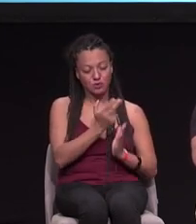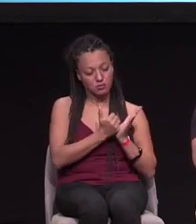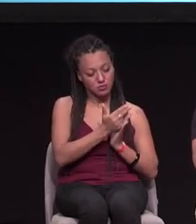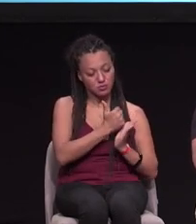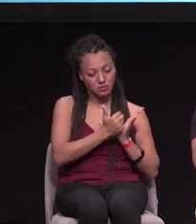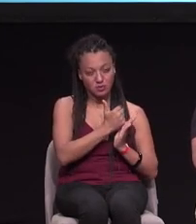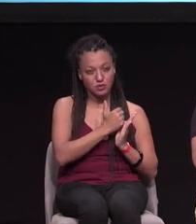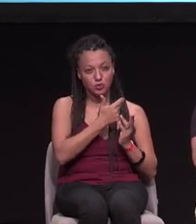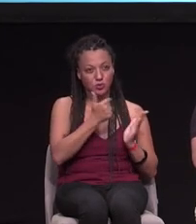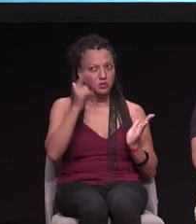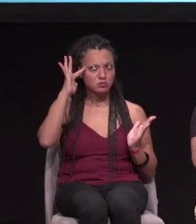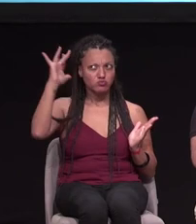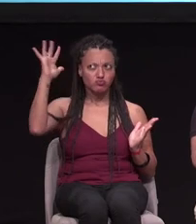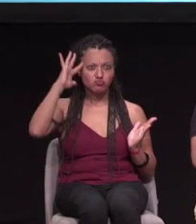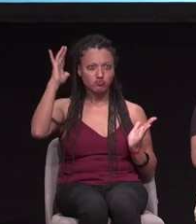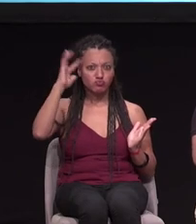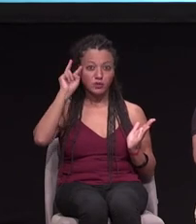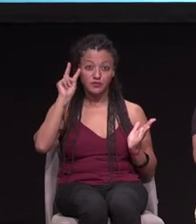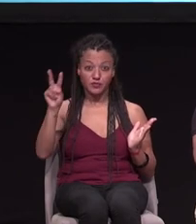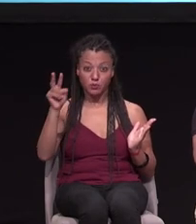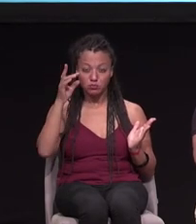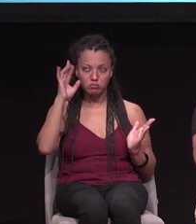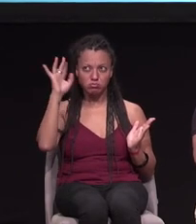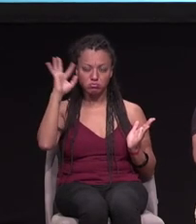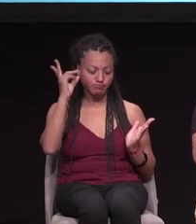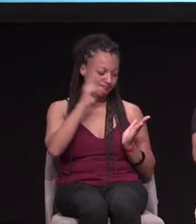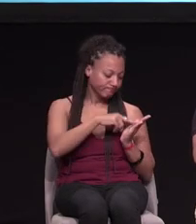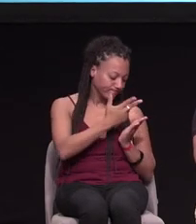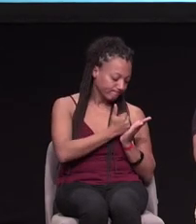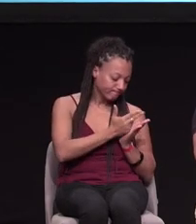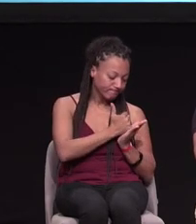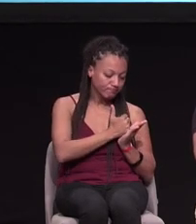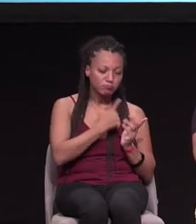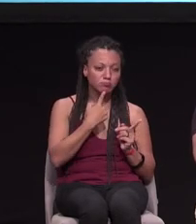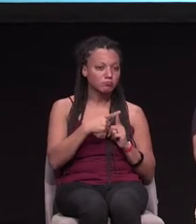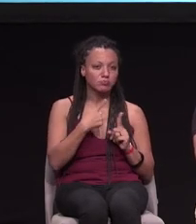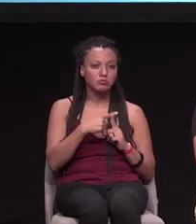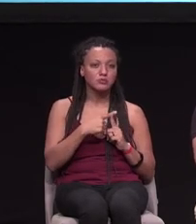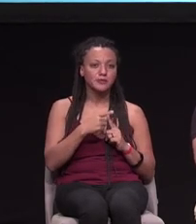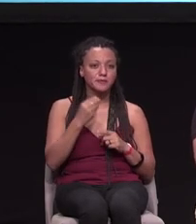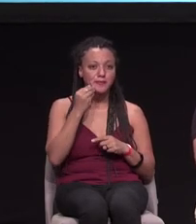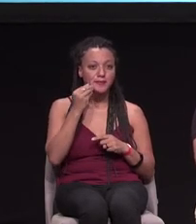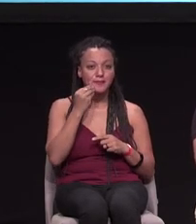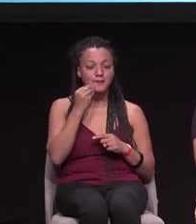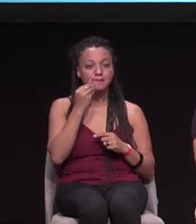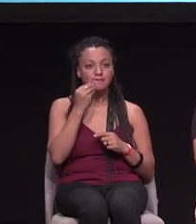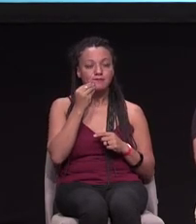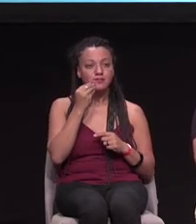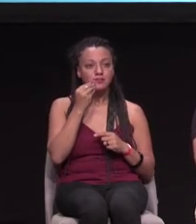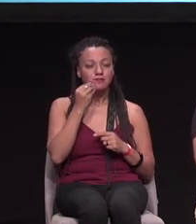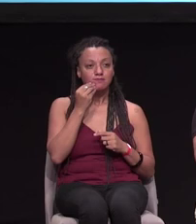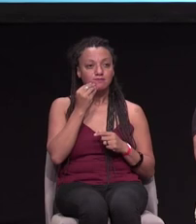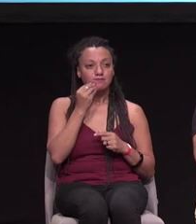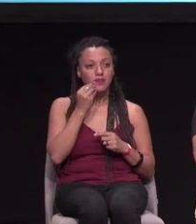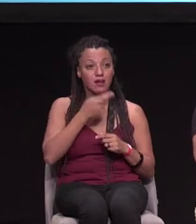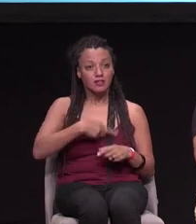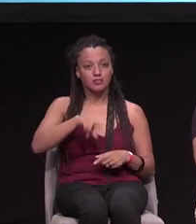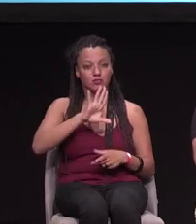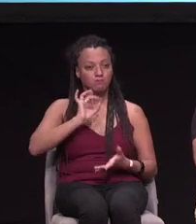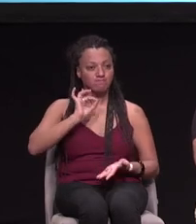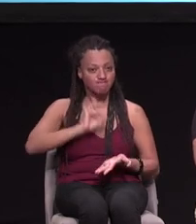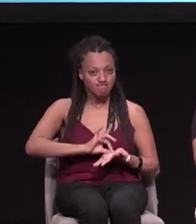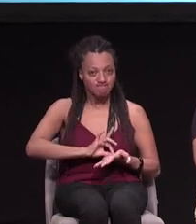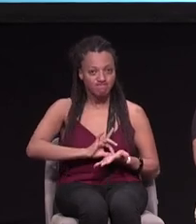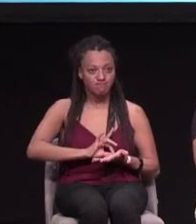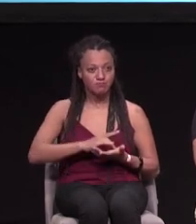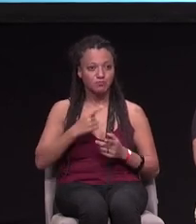memória né e porque é buscava se a legitimação da religião e ela foi feita pelo